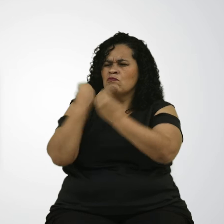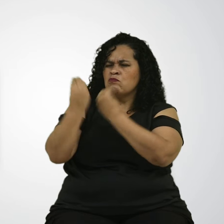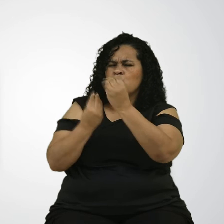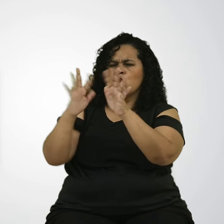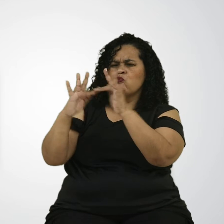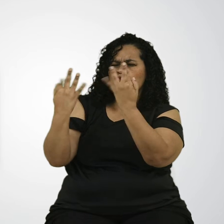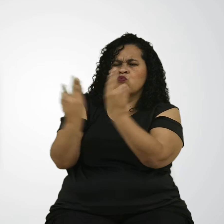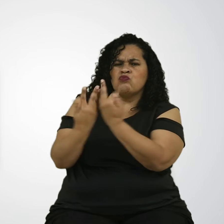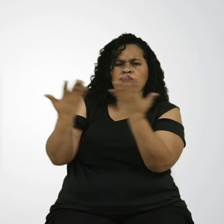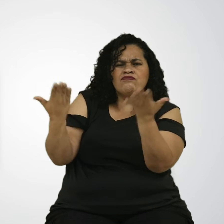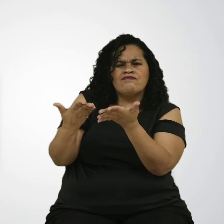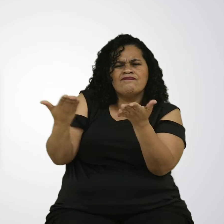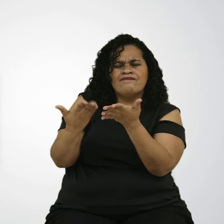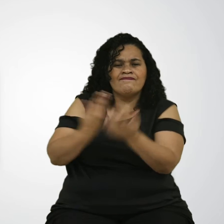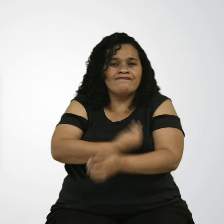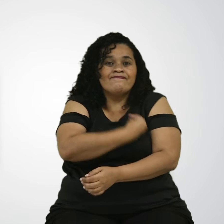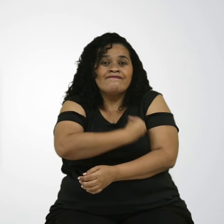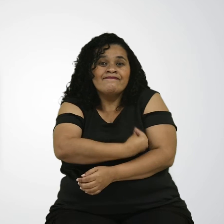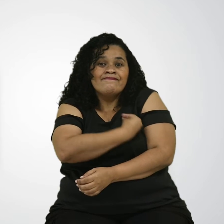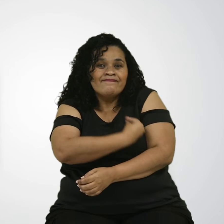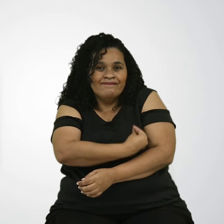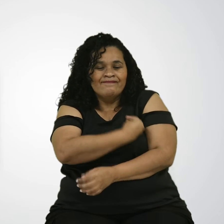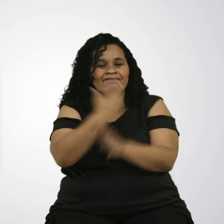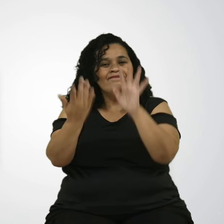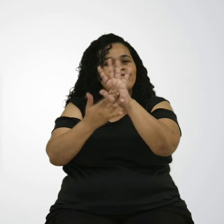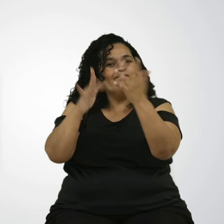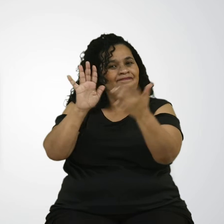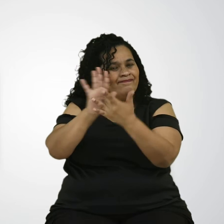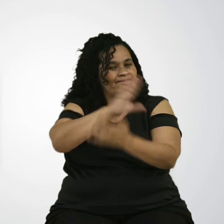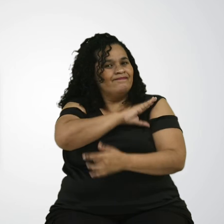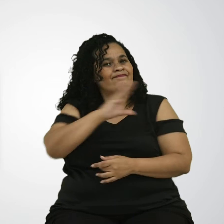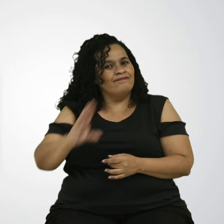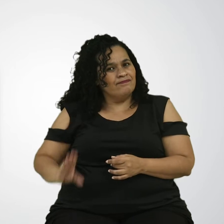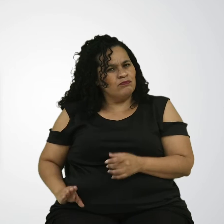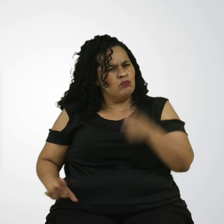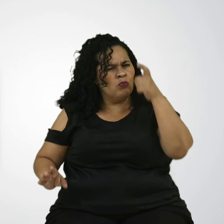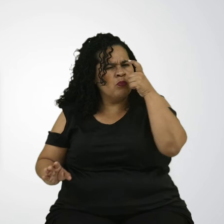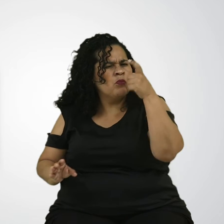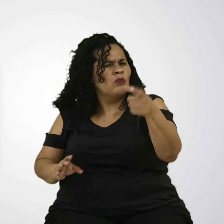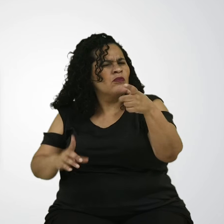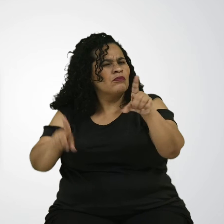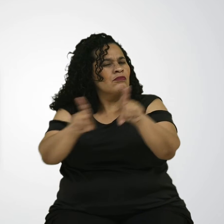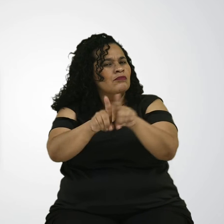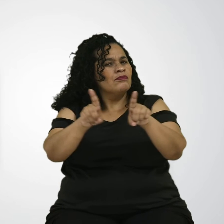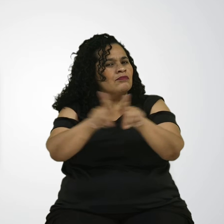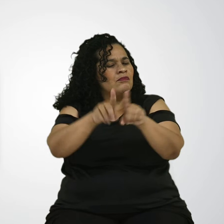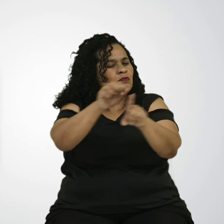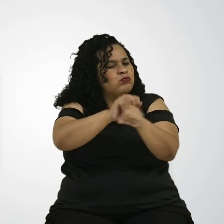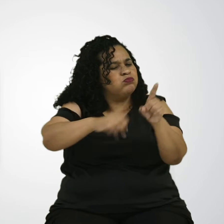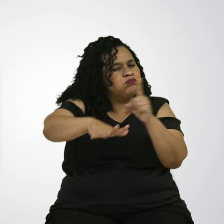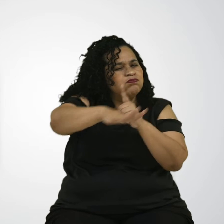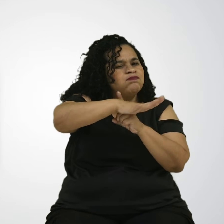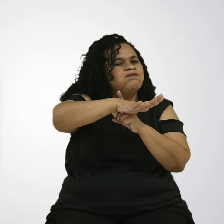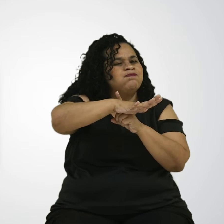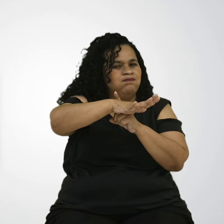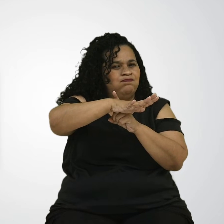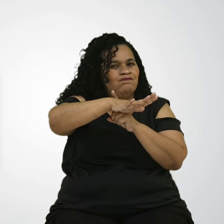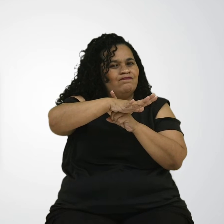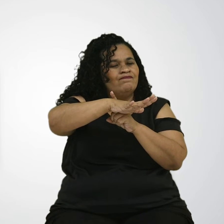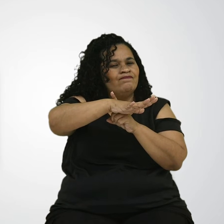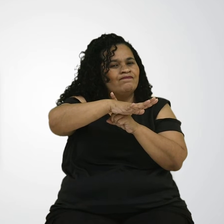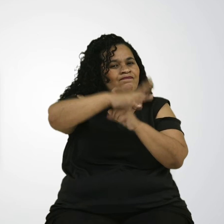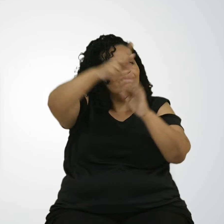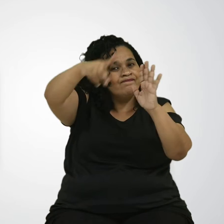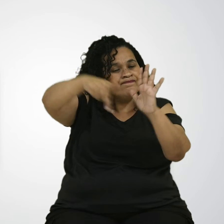está arraigada, enraizada em Cristo, né? É muito interessante dessa pequena sociedade dentro da